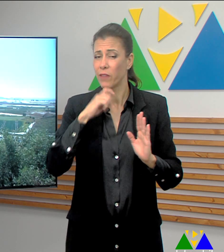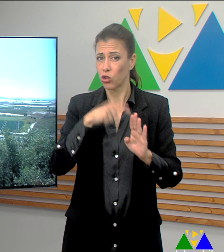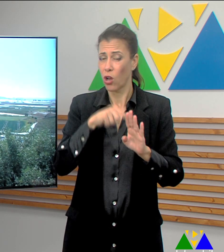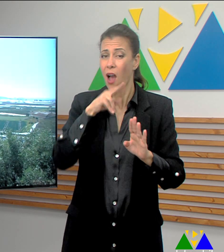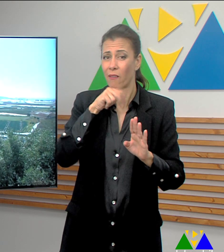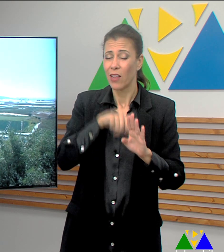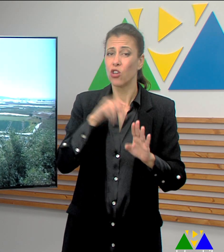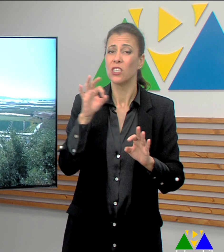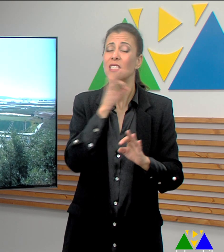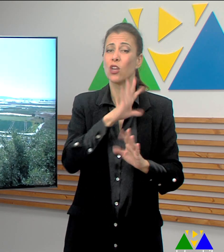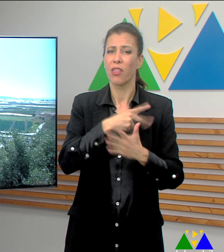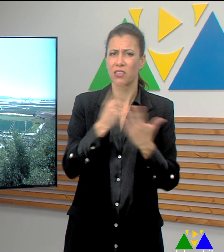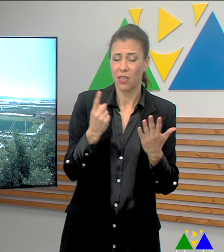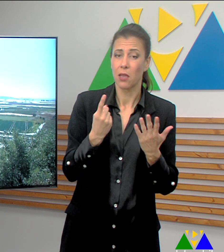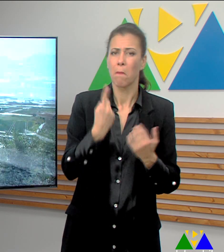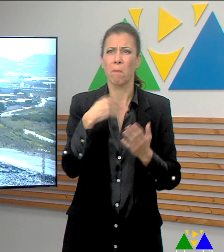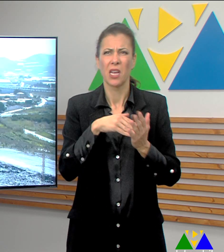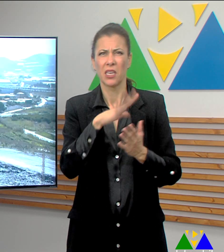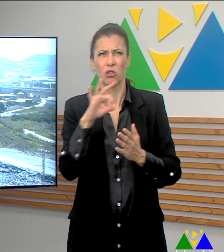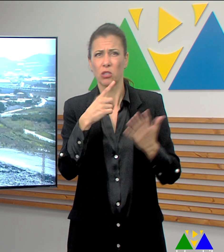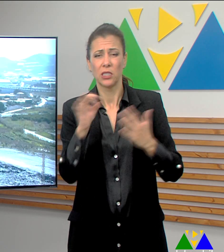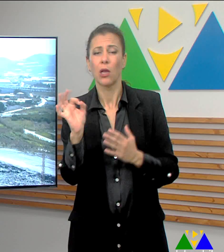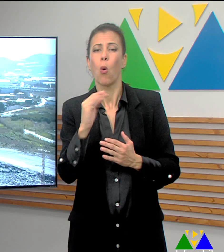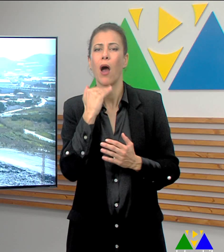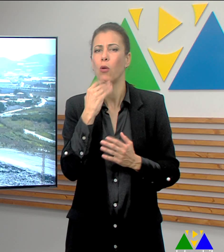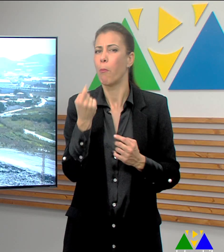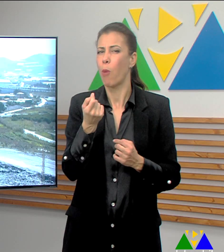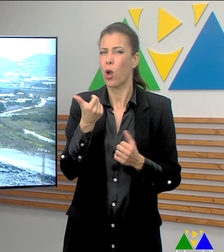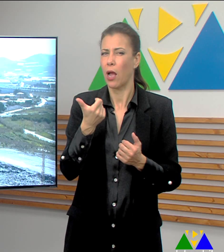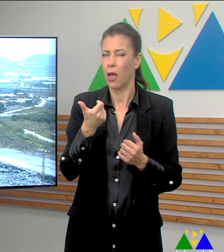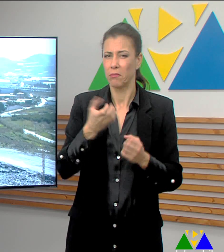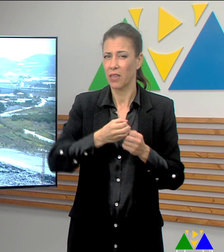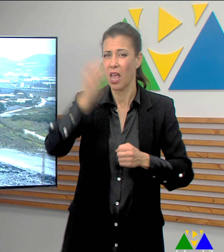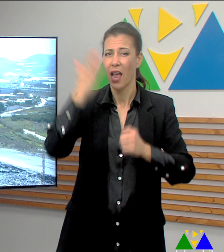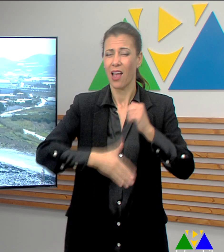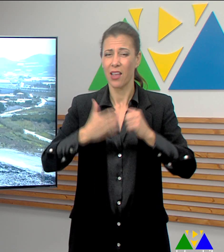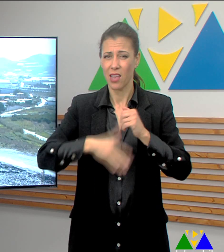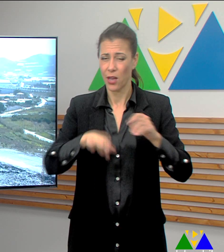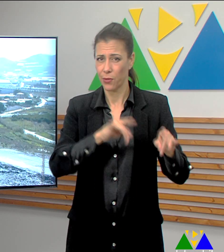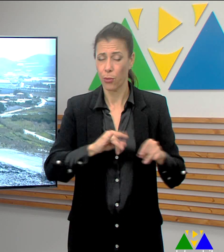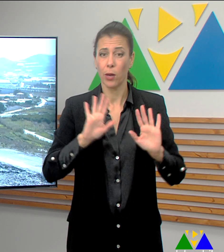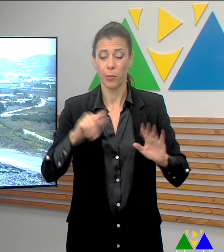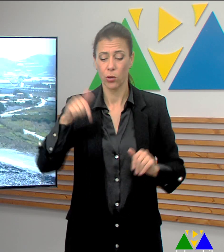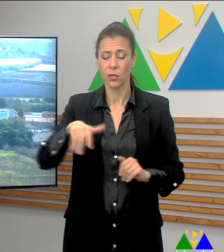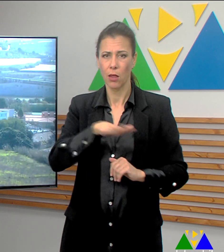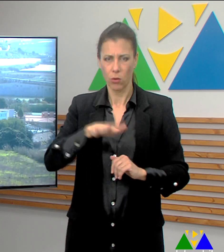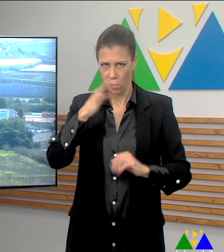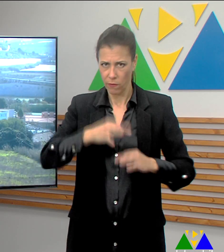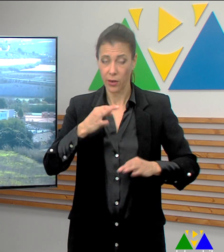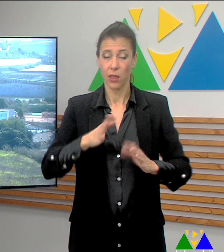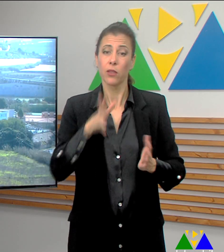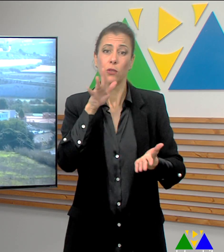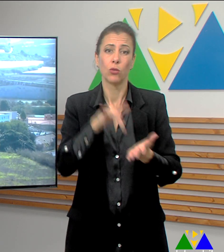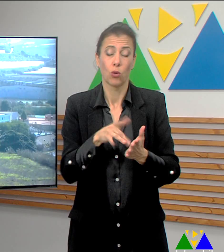1500, 1560, no había muy pocas cañas de azúcar en esta zona. Es verdad que cuando